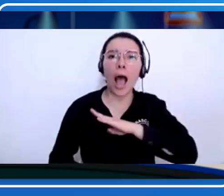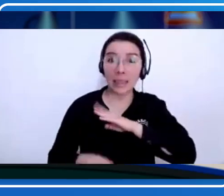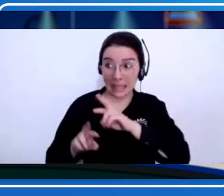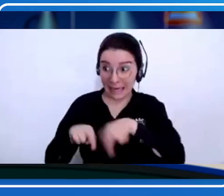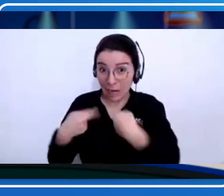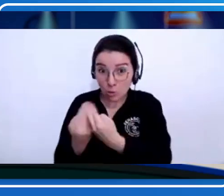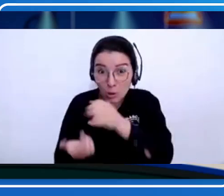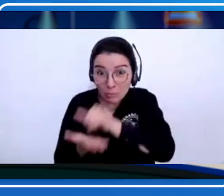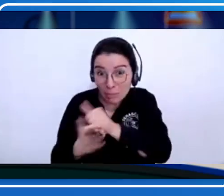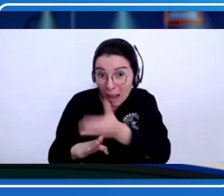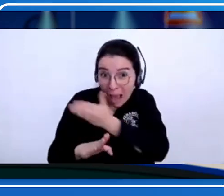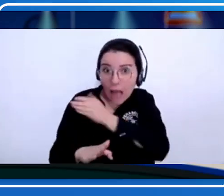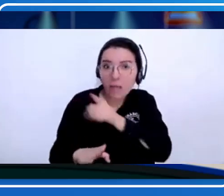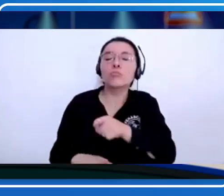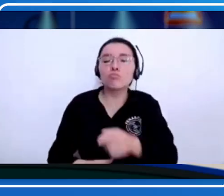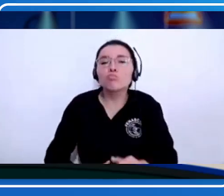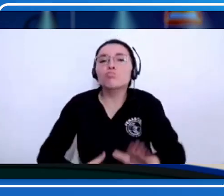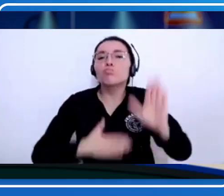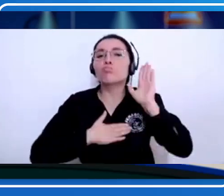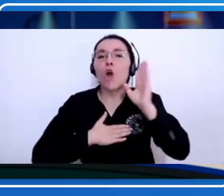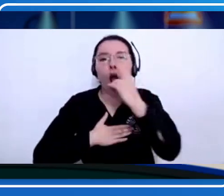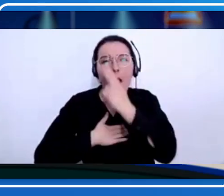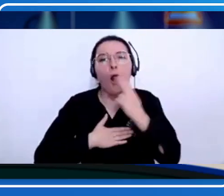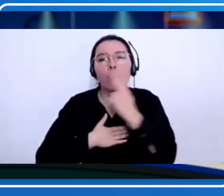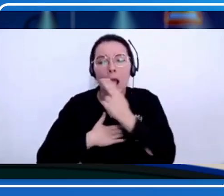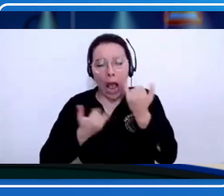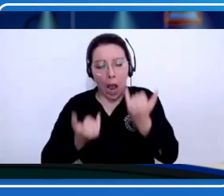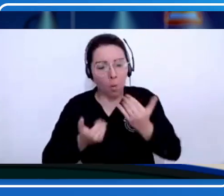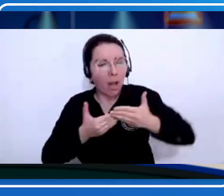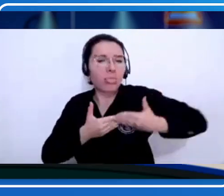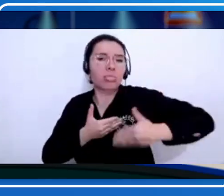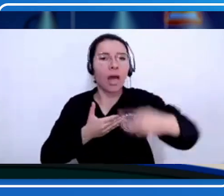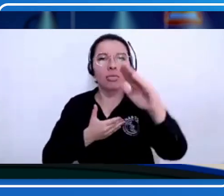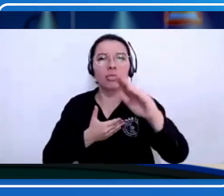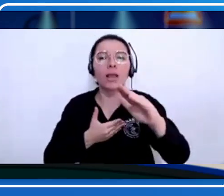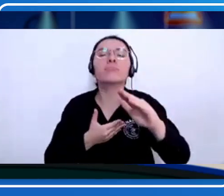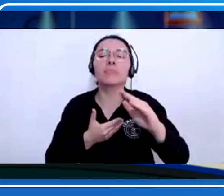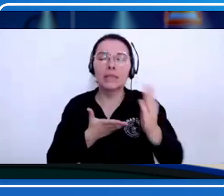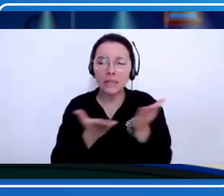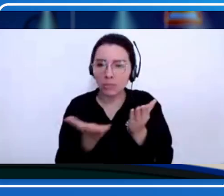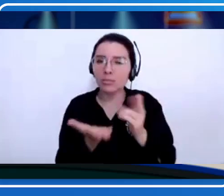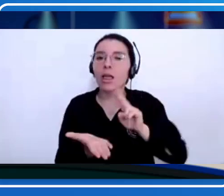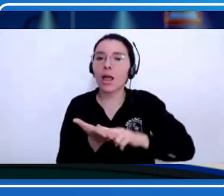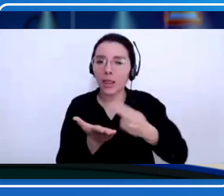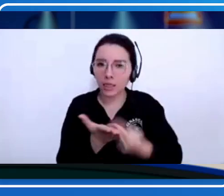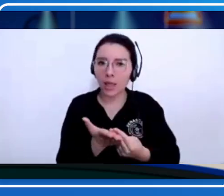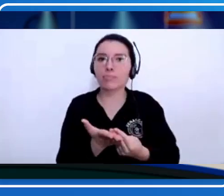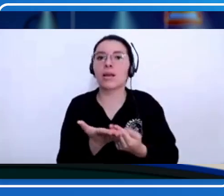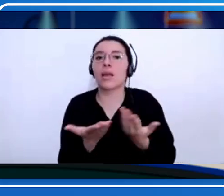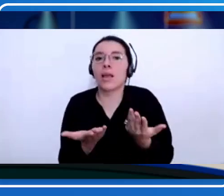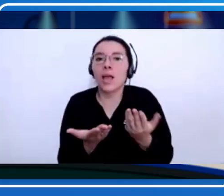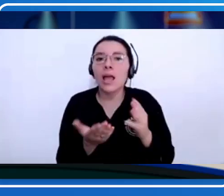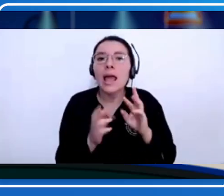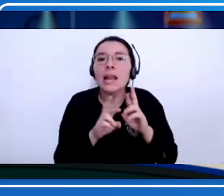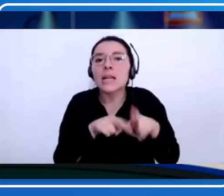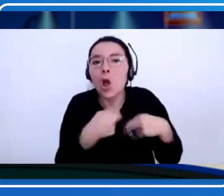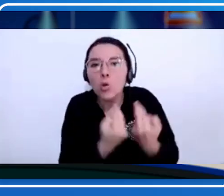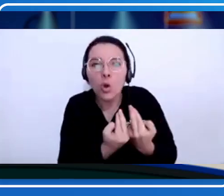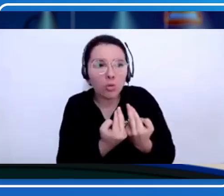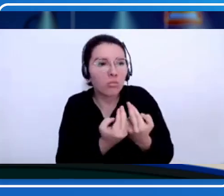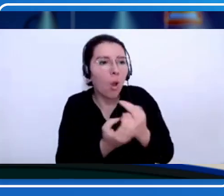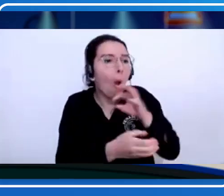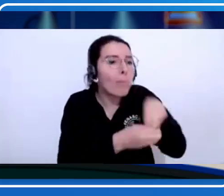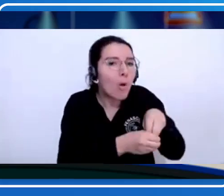a garantizar en adelante el servicio de intérprete en sus respectivas localidades.